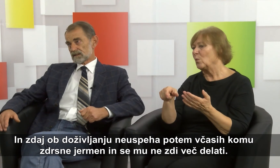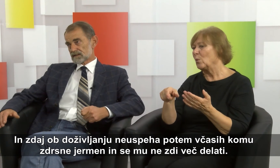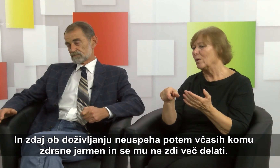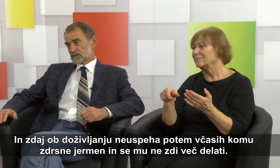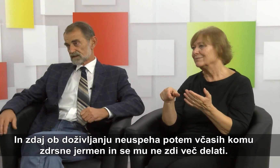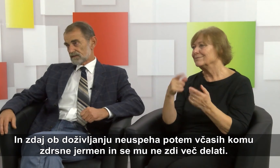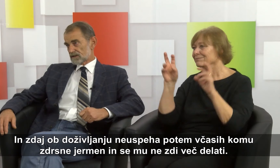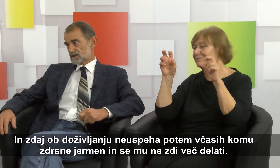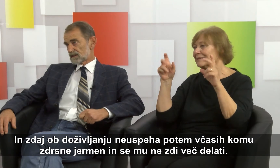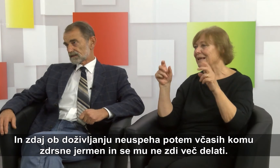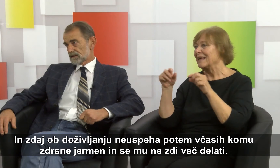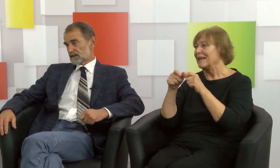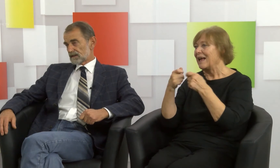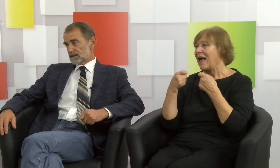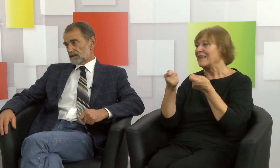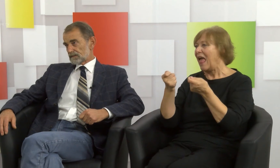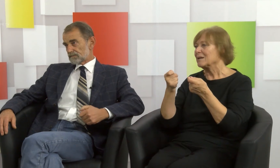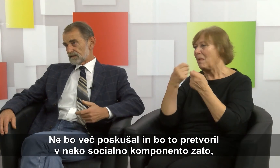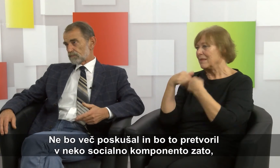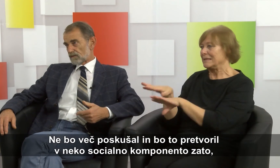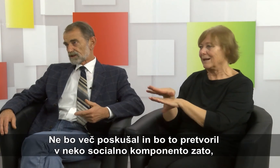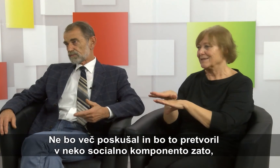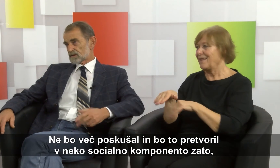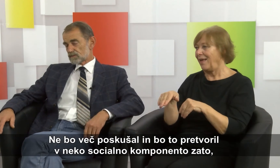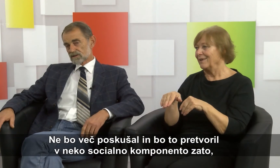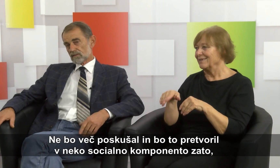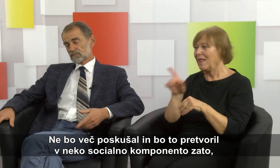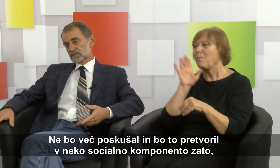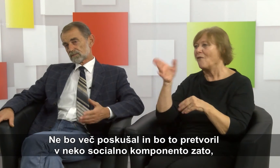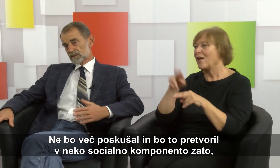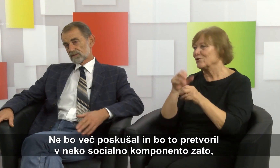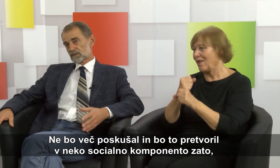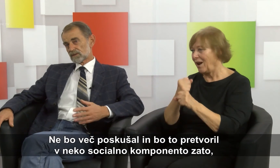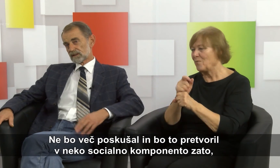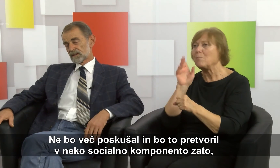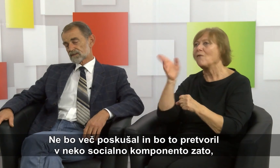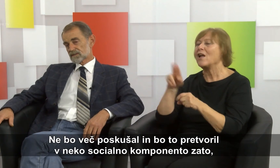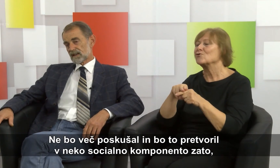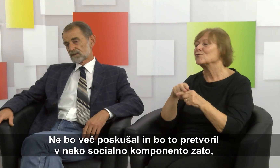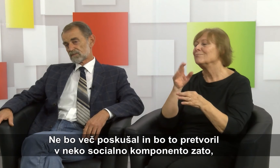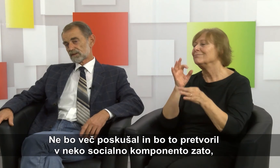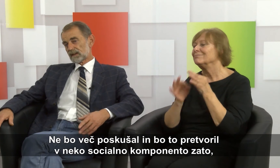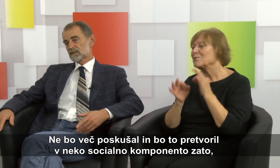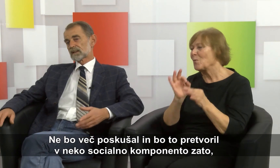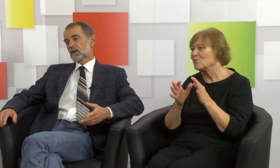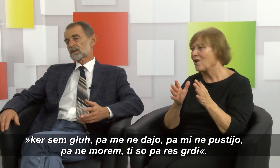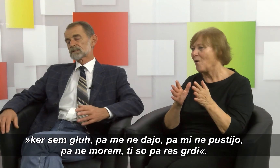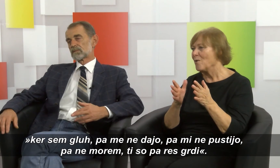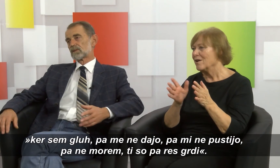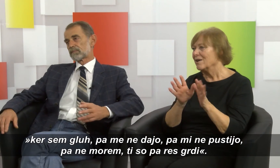se mu ne zdi več delati, ne. Ne bo več poizkušal in bo to pretvoril v neko socialno komponento, zato ker sem gluh, pa